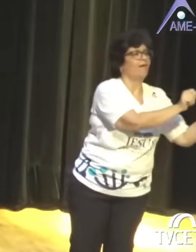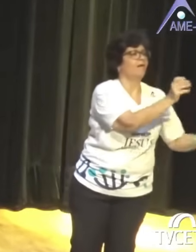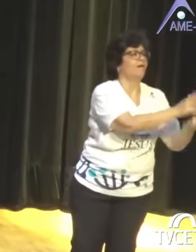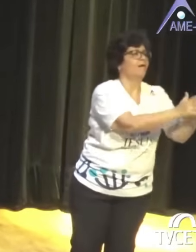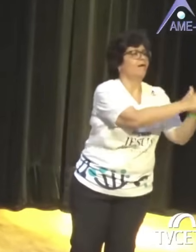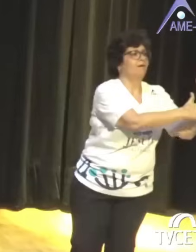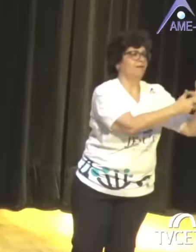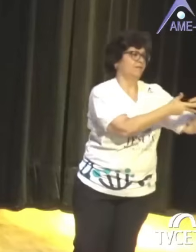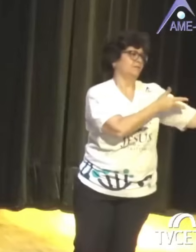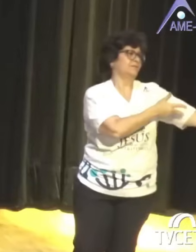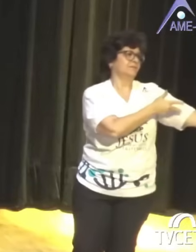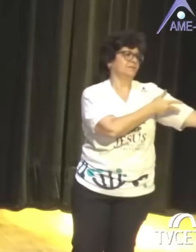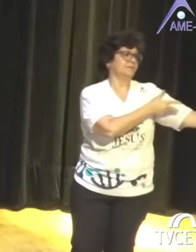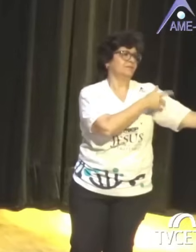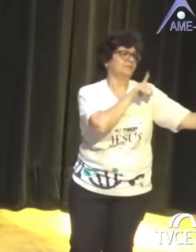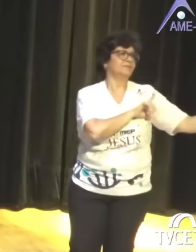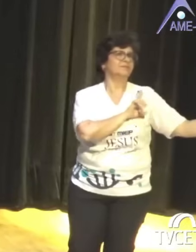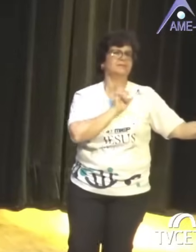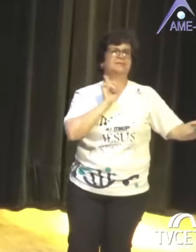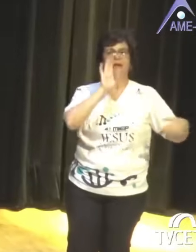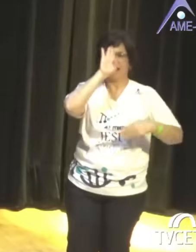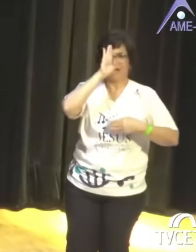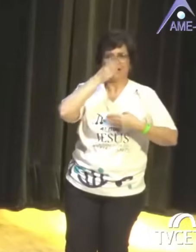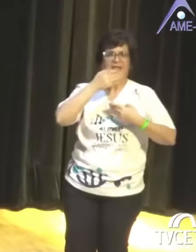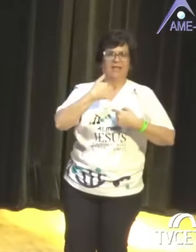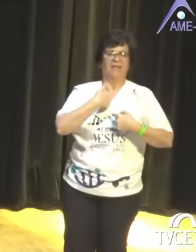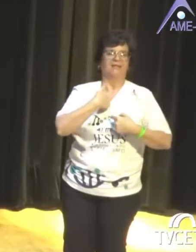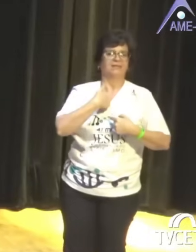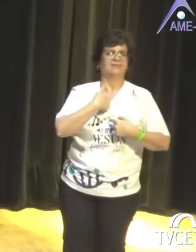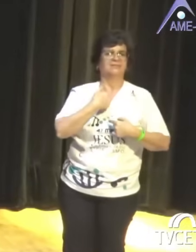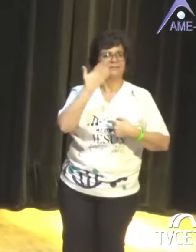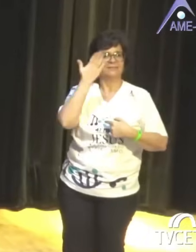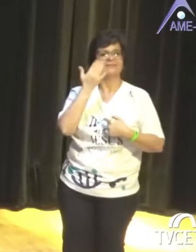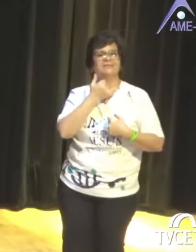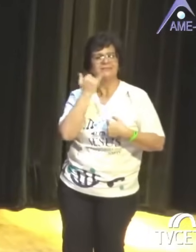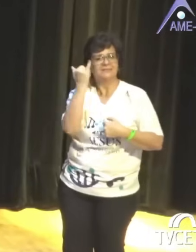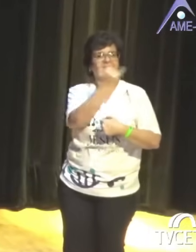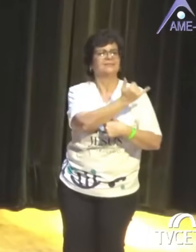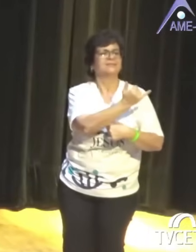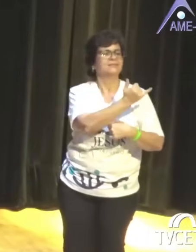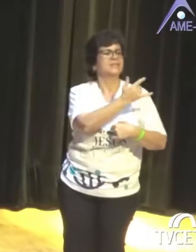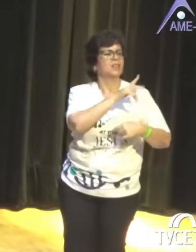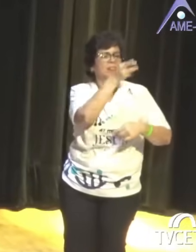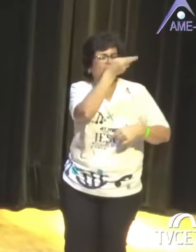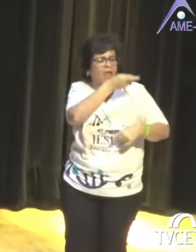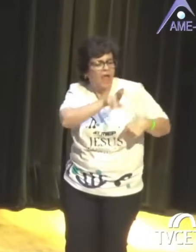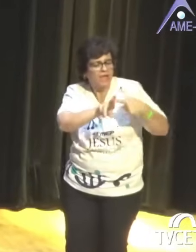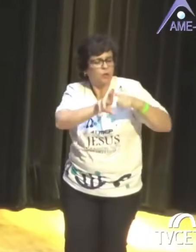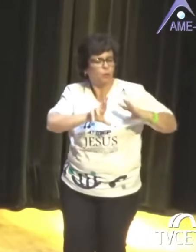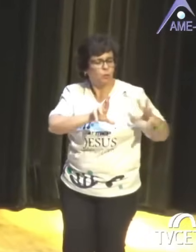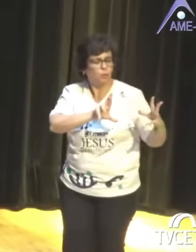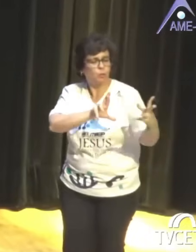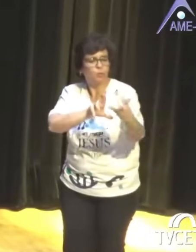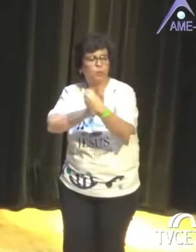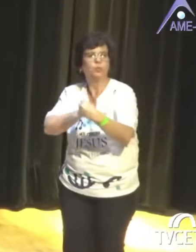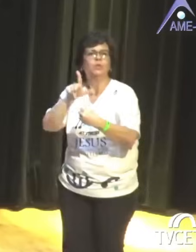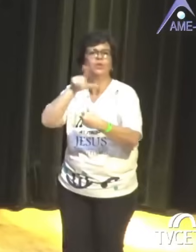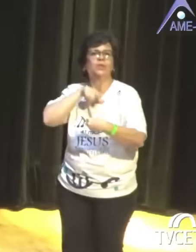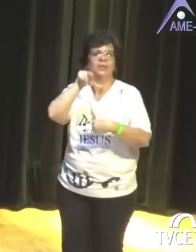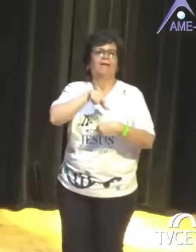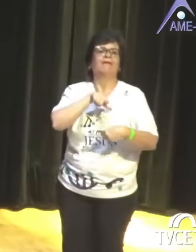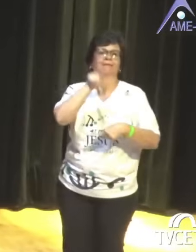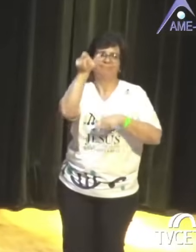divindade E acredite em mim todas as religiões do planeta conceberam